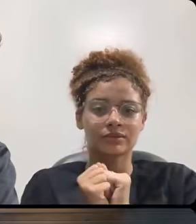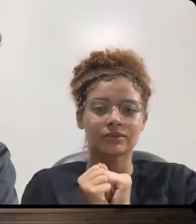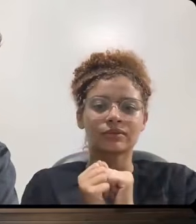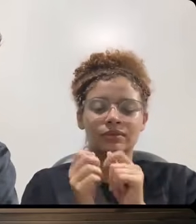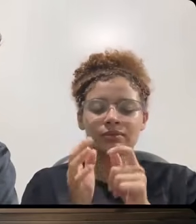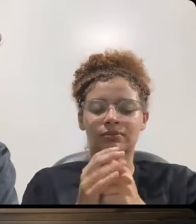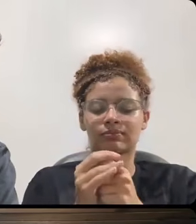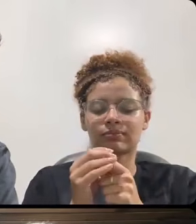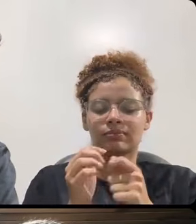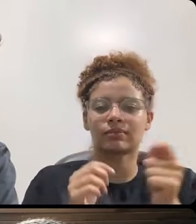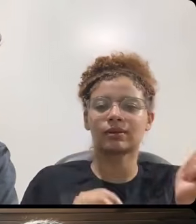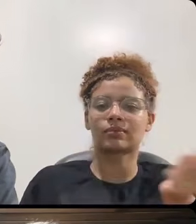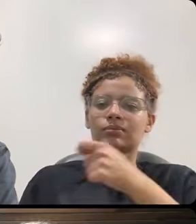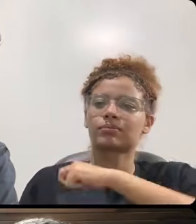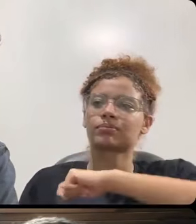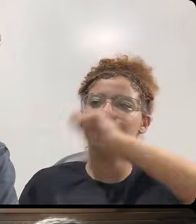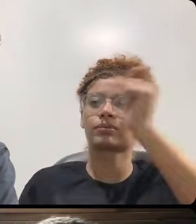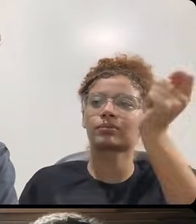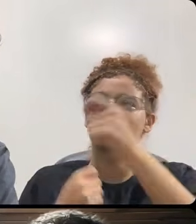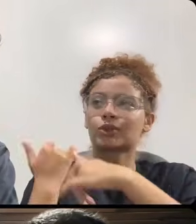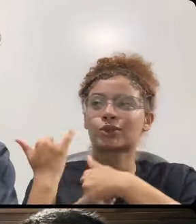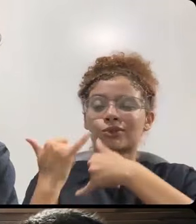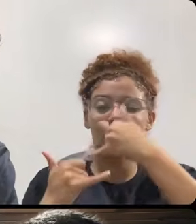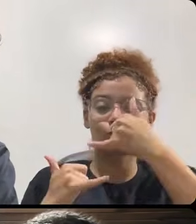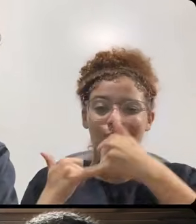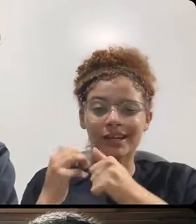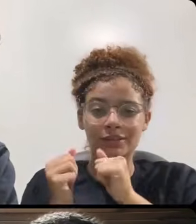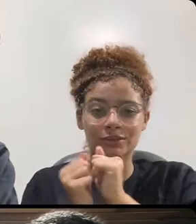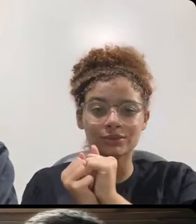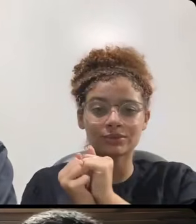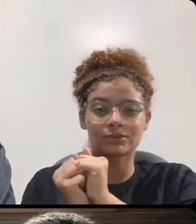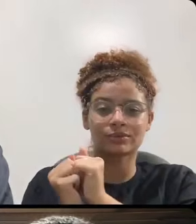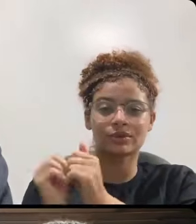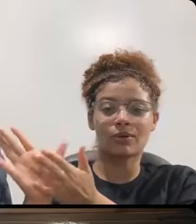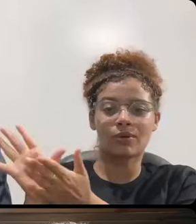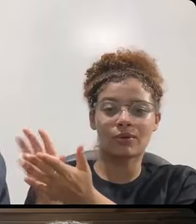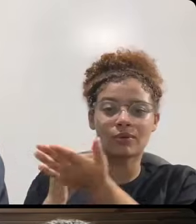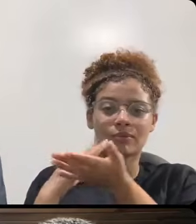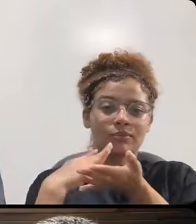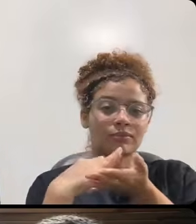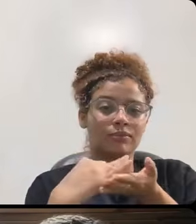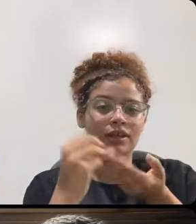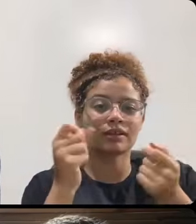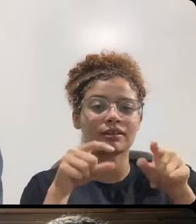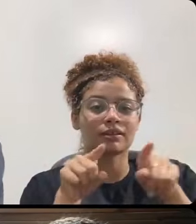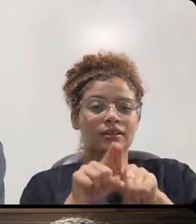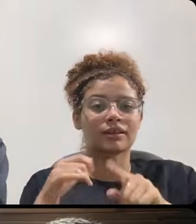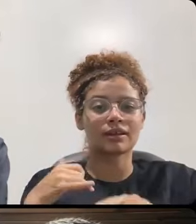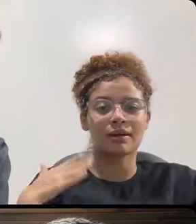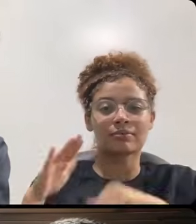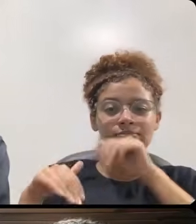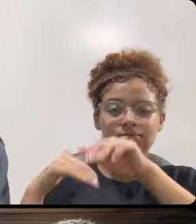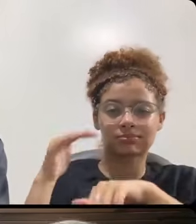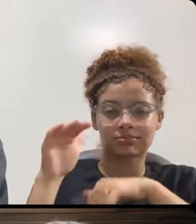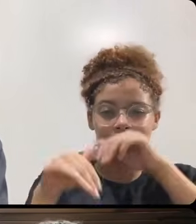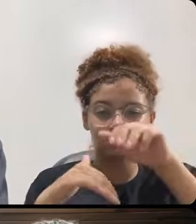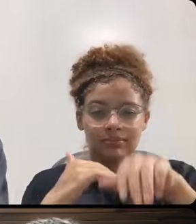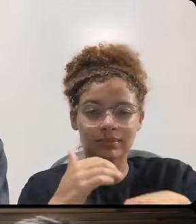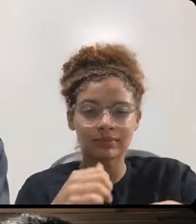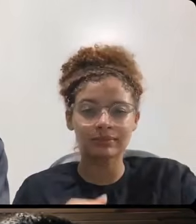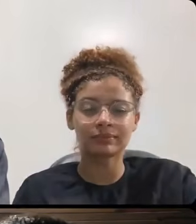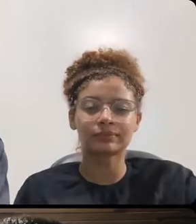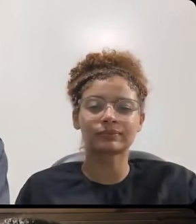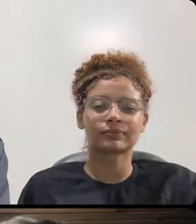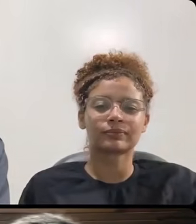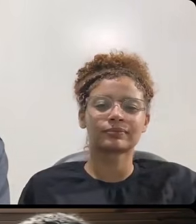raquete, dou um exemplo do controle, ele pegou e começou a jogar. Começou a fazer com ele. Ir na piscina, ir na raquete de ping-pong, ou chutar